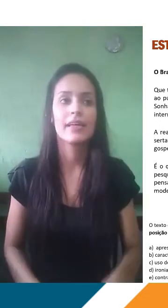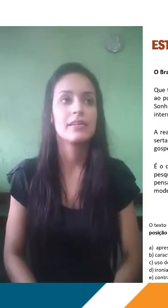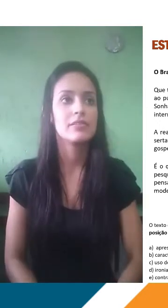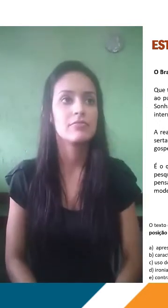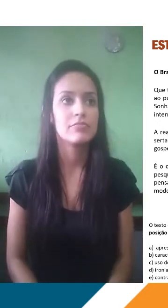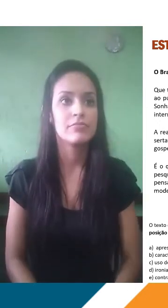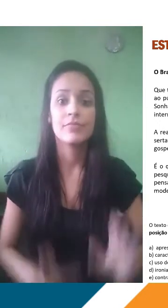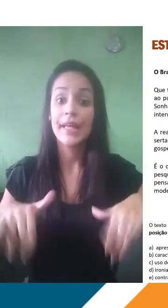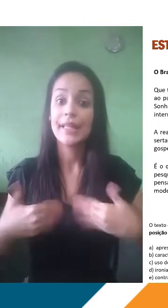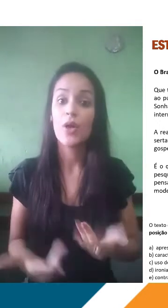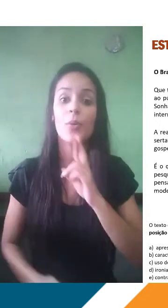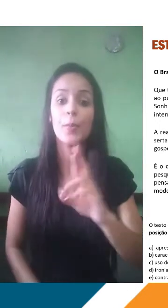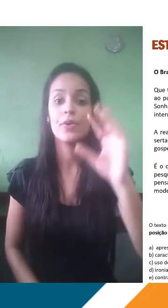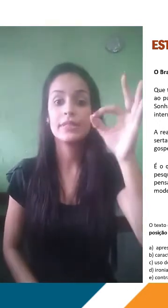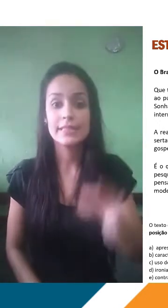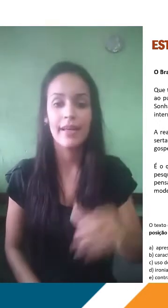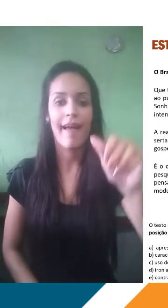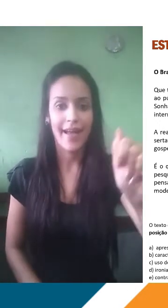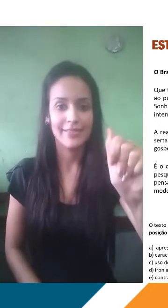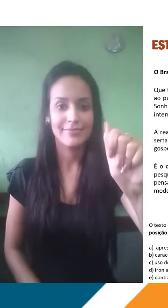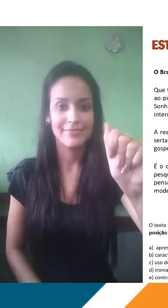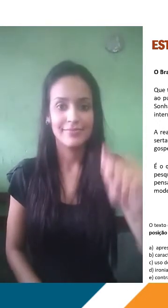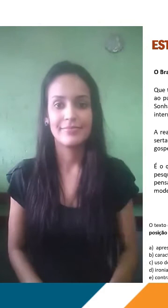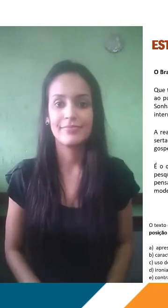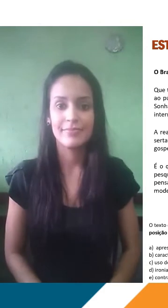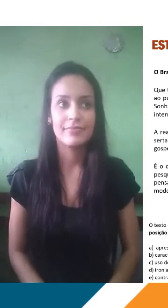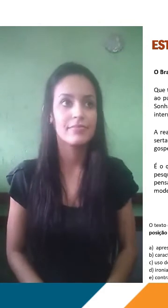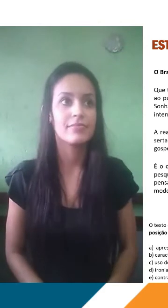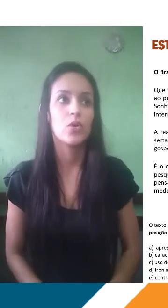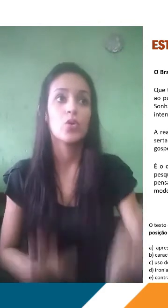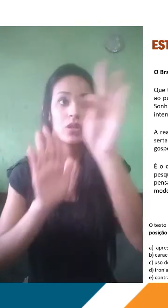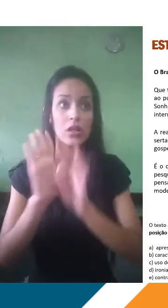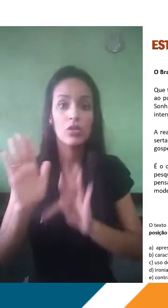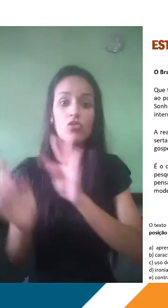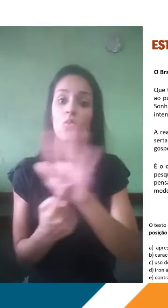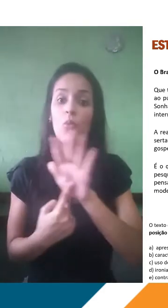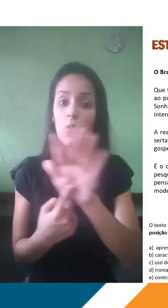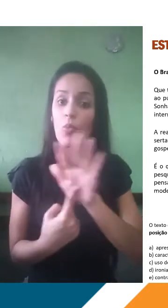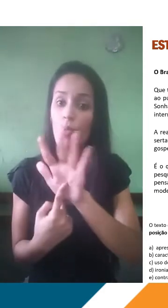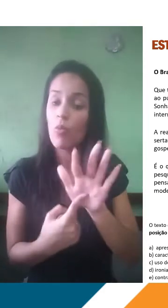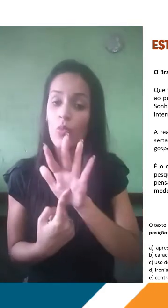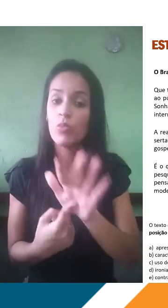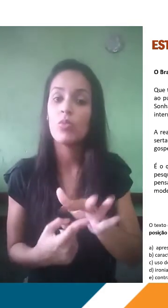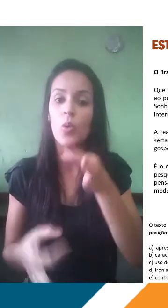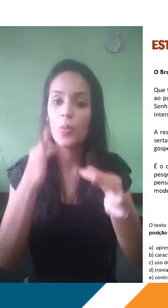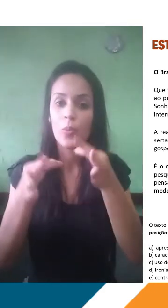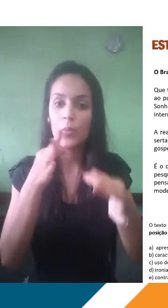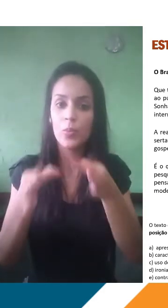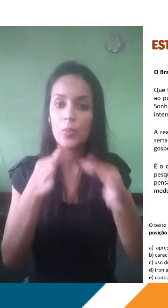portanto, a resposta certa é a letra A O texto caracteriza opiniões relativas a determinados gêneros